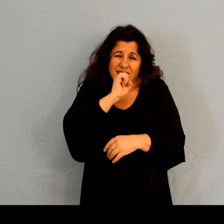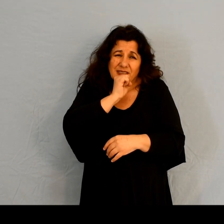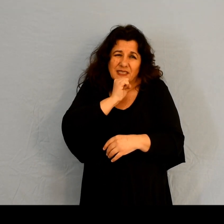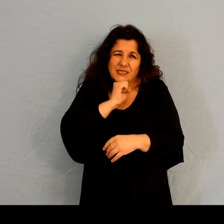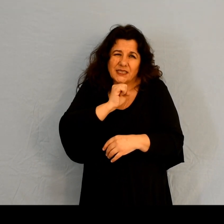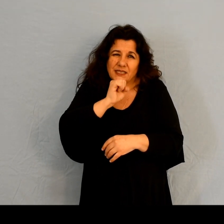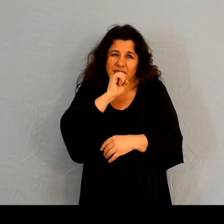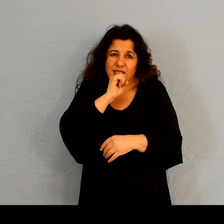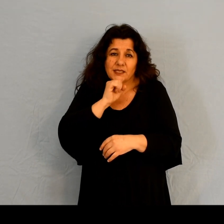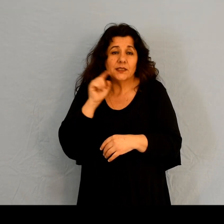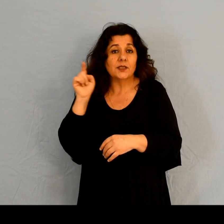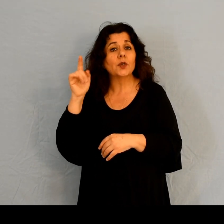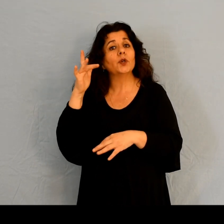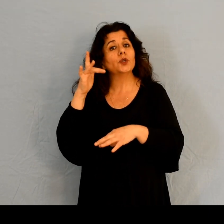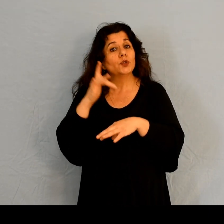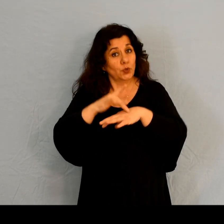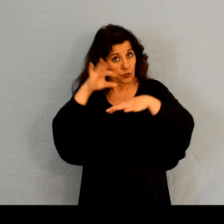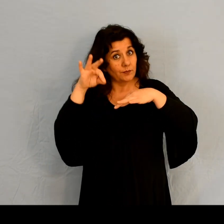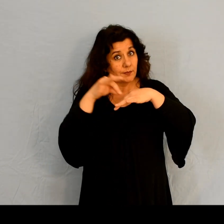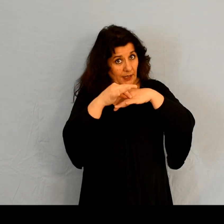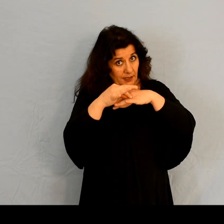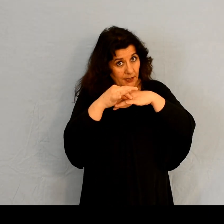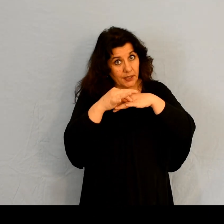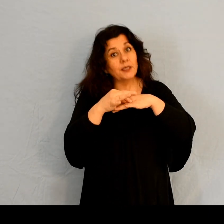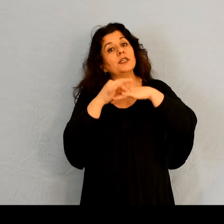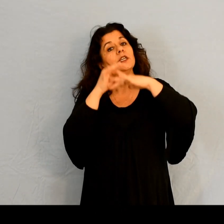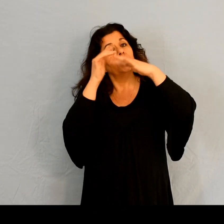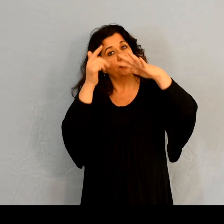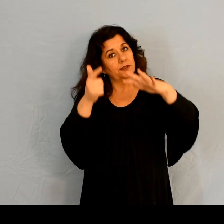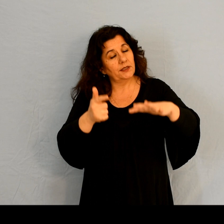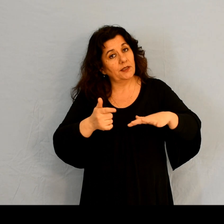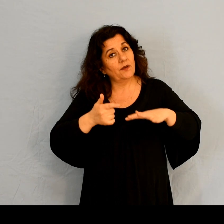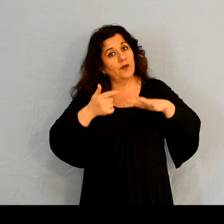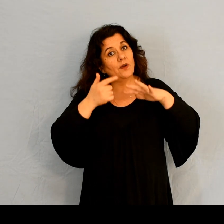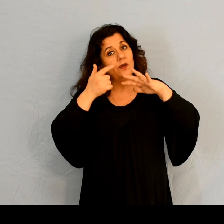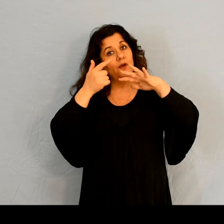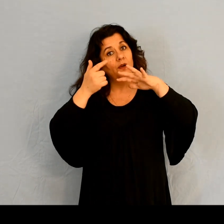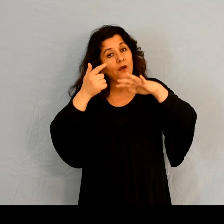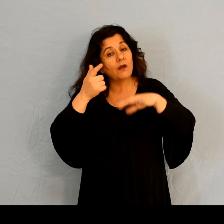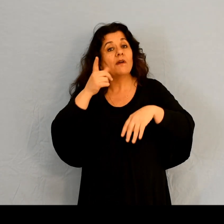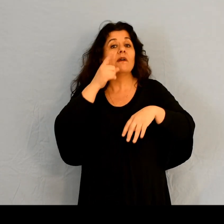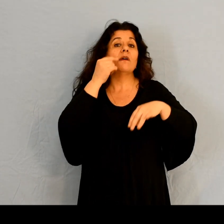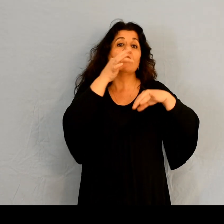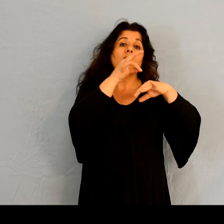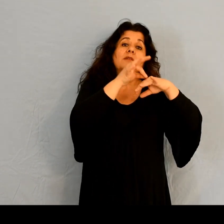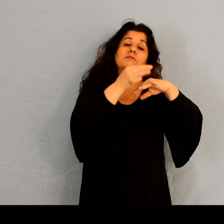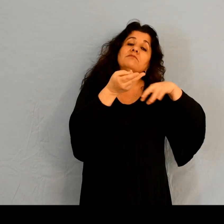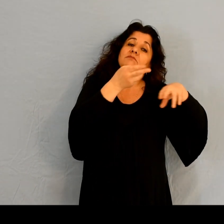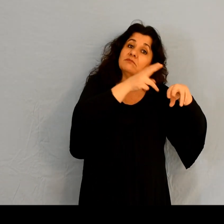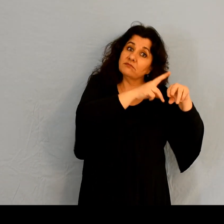Après 7 ans de mariage, demeurée veuve, elle était arrivée à l'âge de 84 ans.